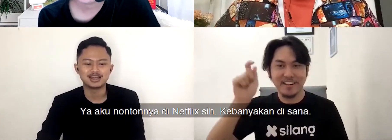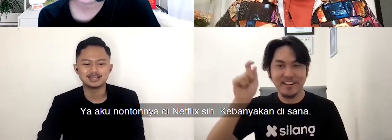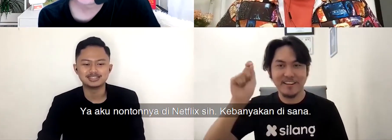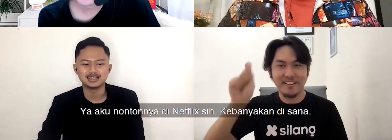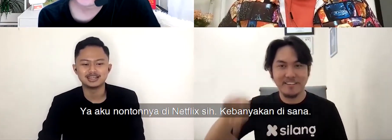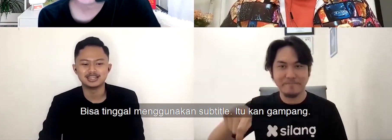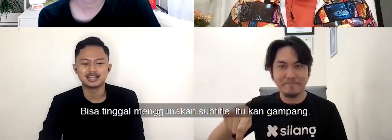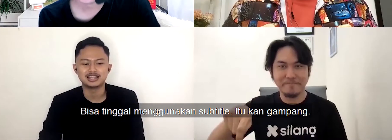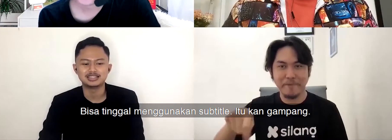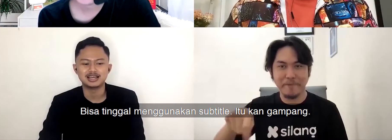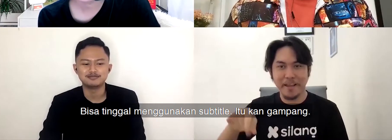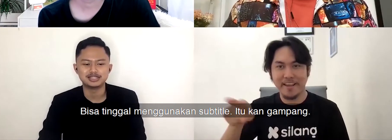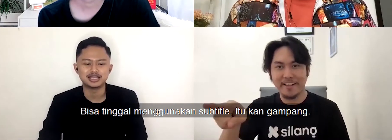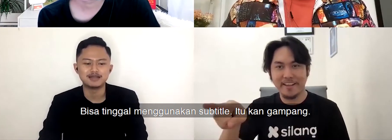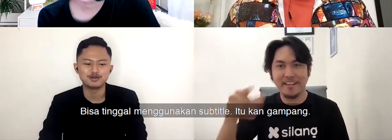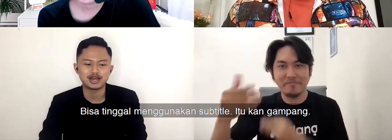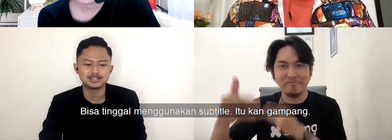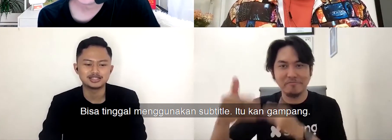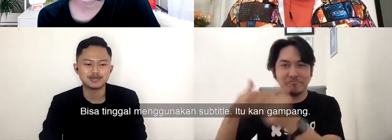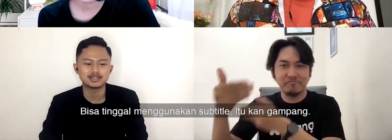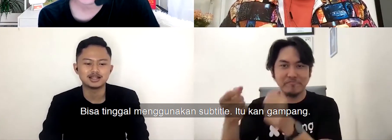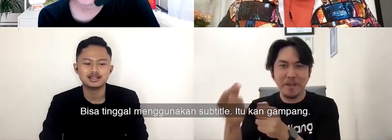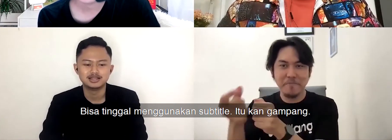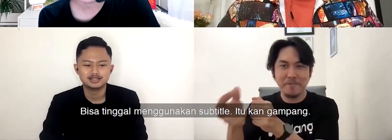bisa tinggal